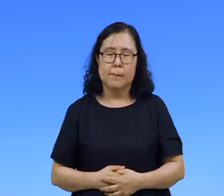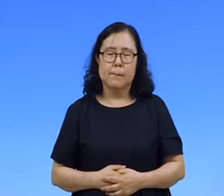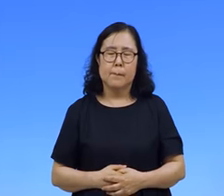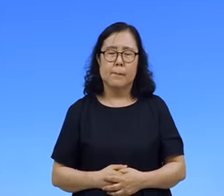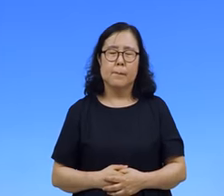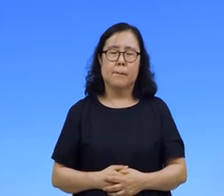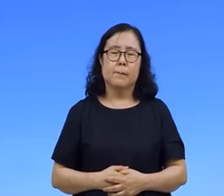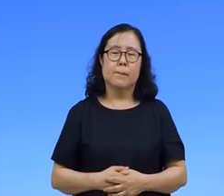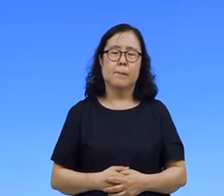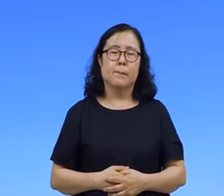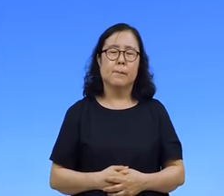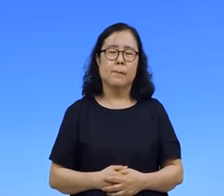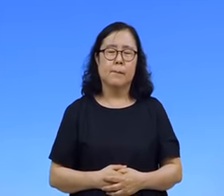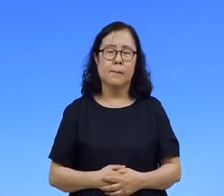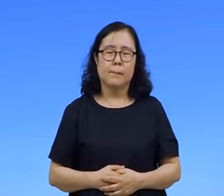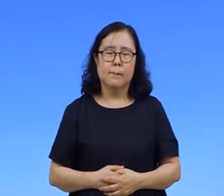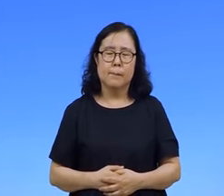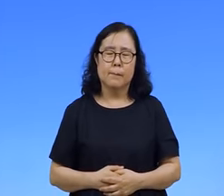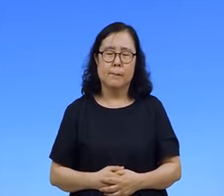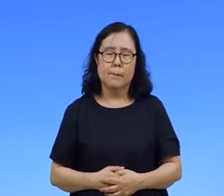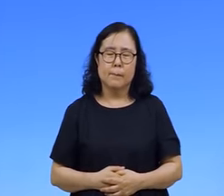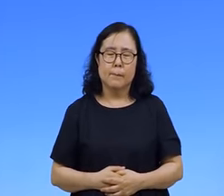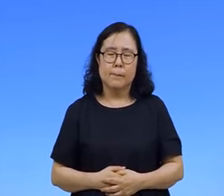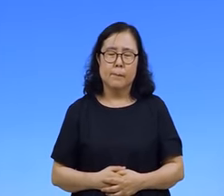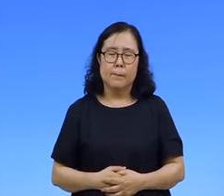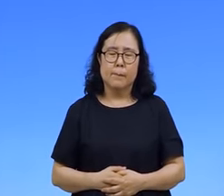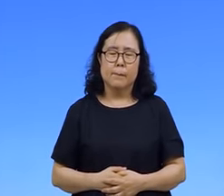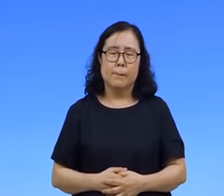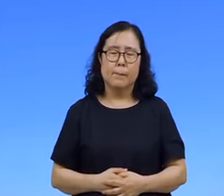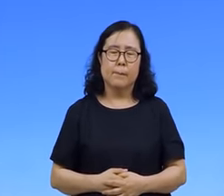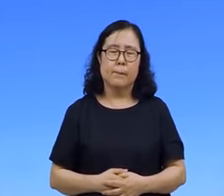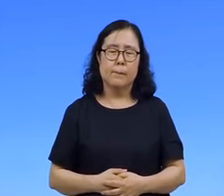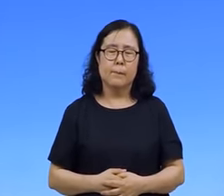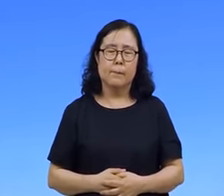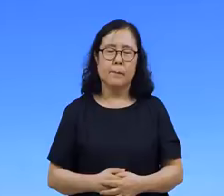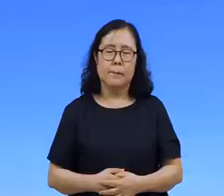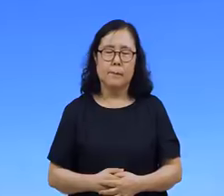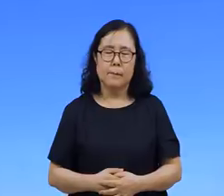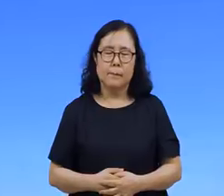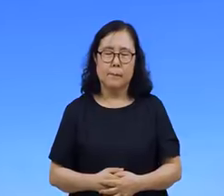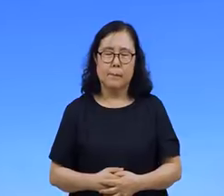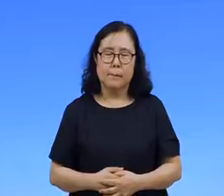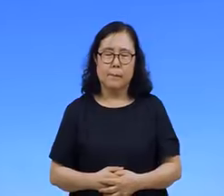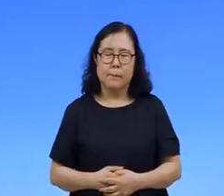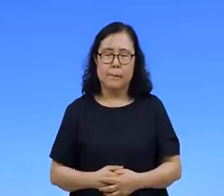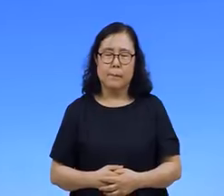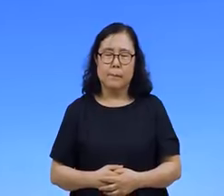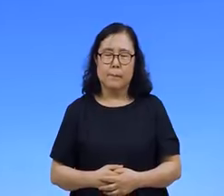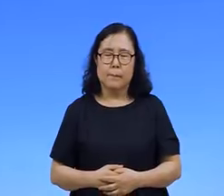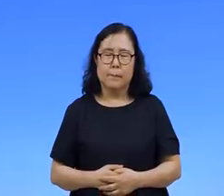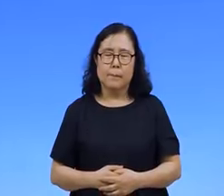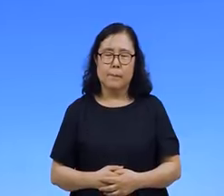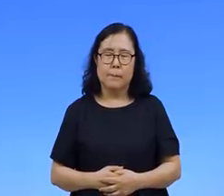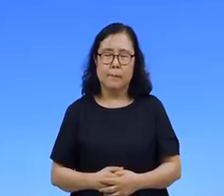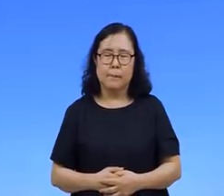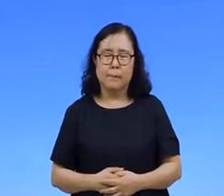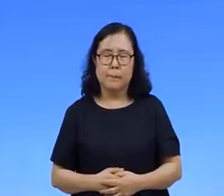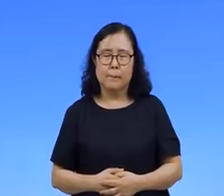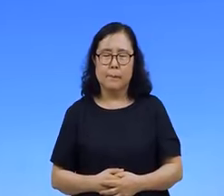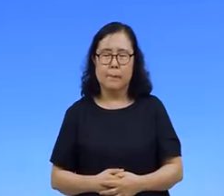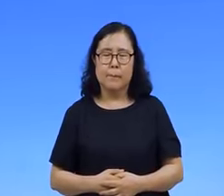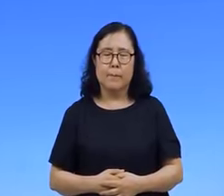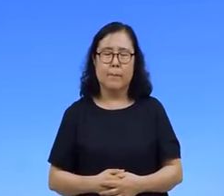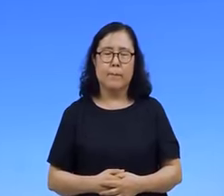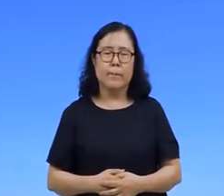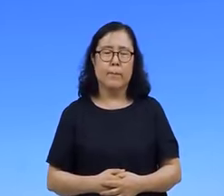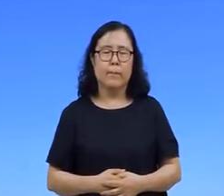위로하시고 채워주시는 그 주님의 사랑을 의식하며 하나님만 소리가 의식하기로 원하오니 주님 붙잡아 주시옵소서.